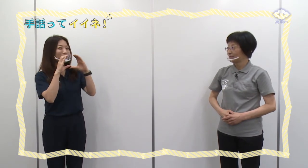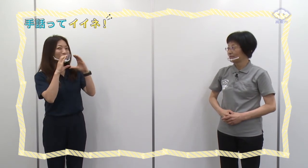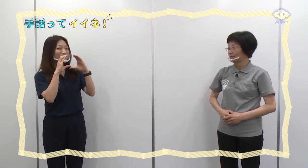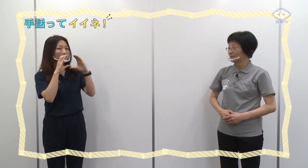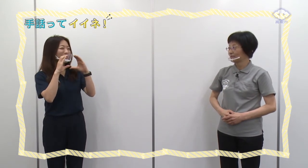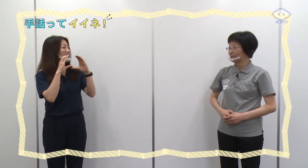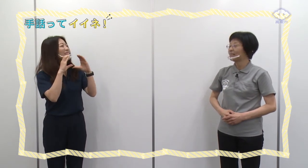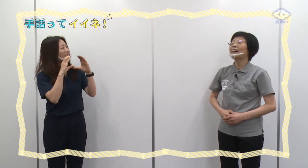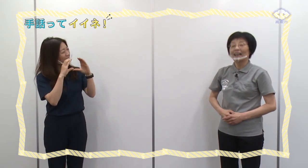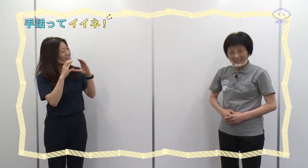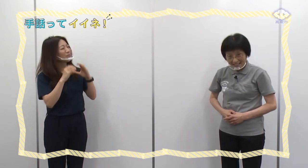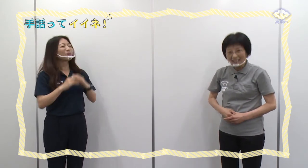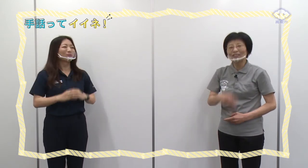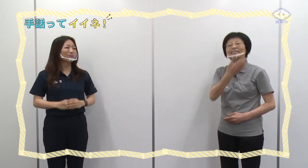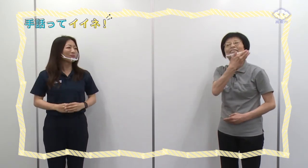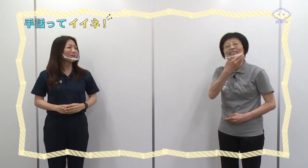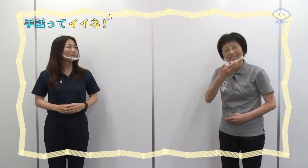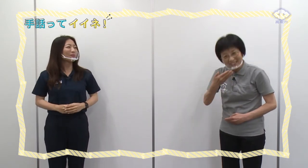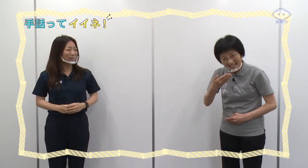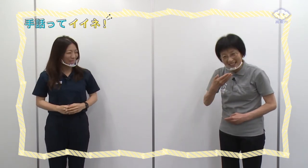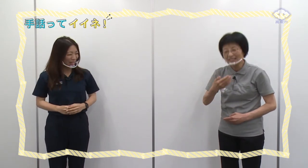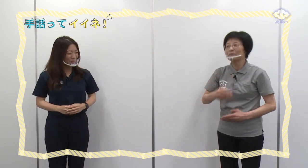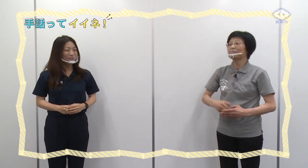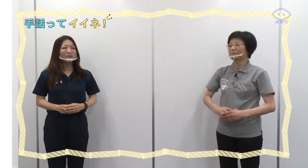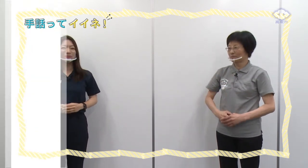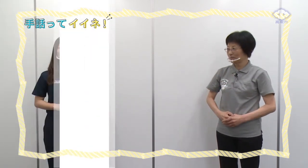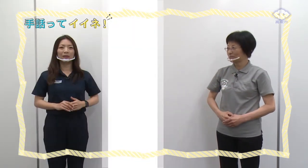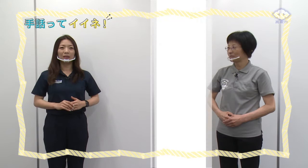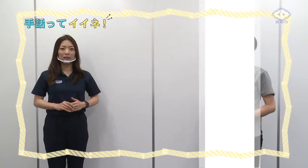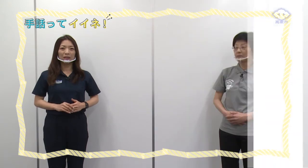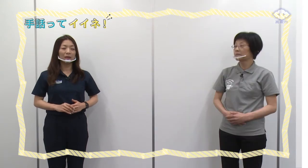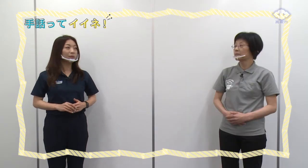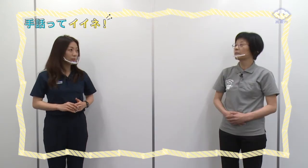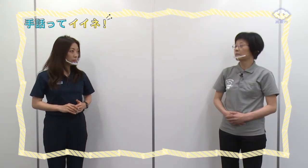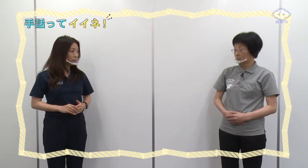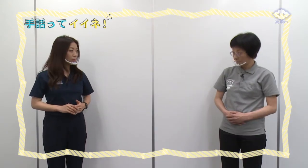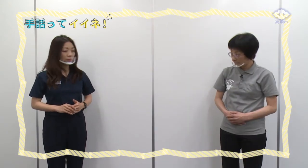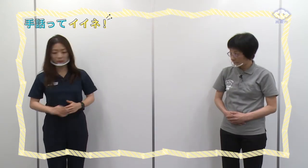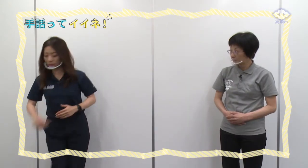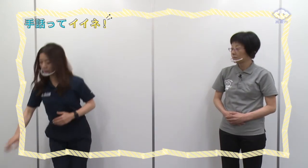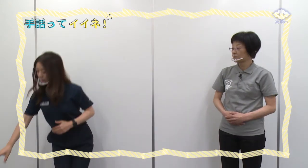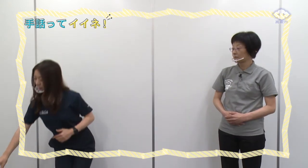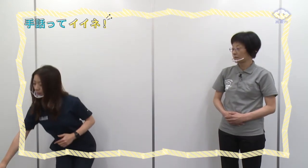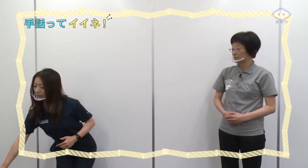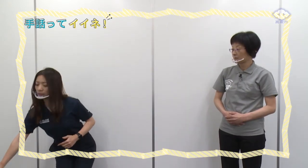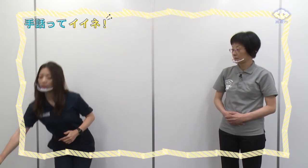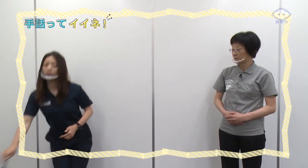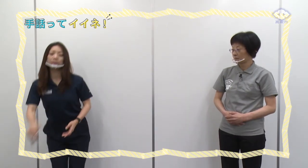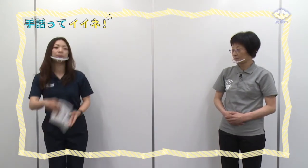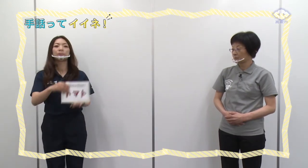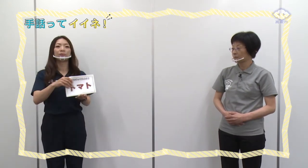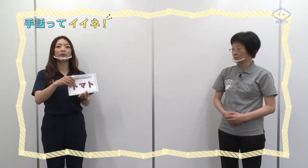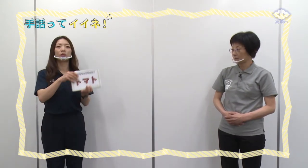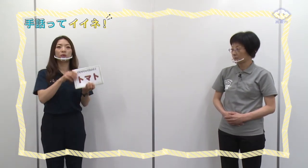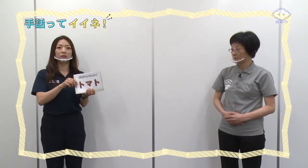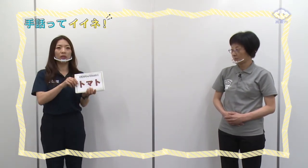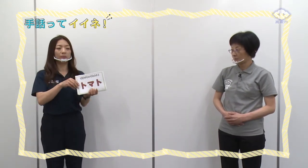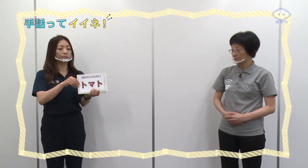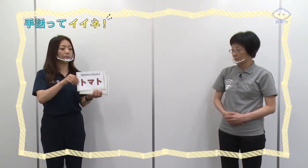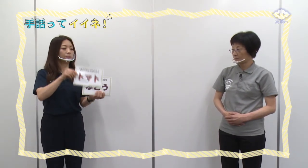ても美味しいですよね。 美味しいですよね。 はい、はい、幅さん、それでは続いてなんですけど、こちら、